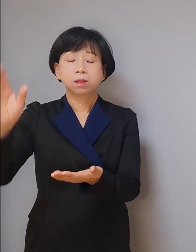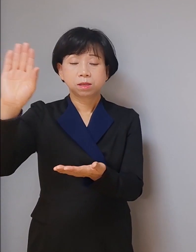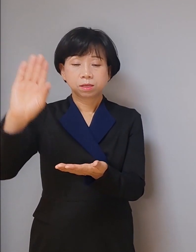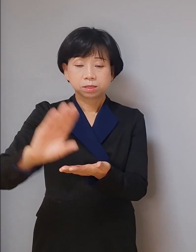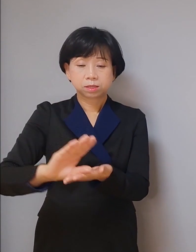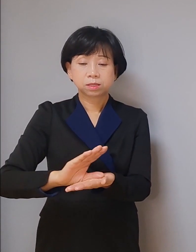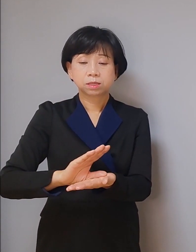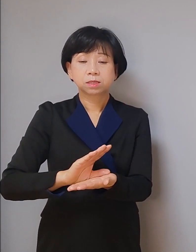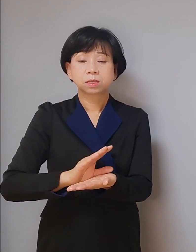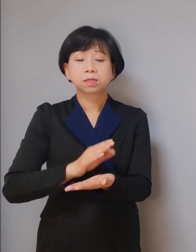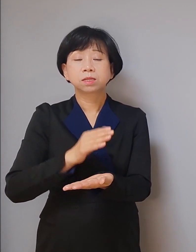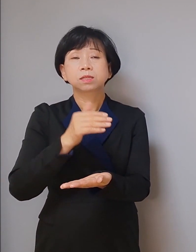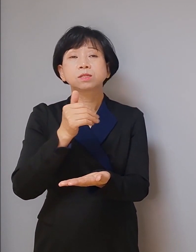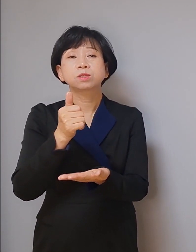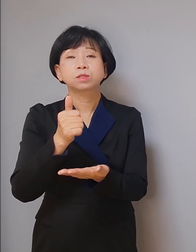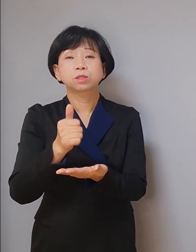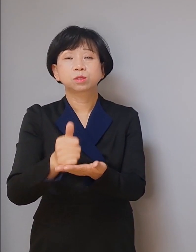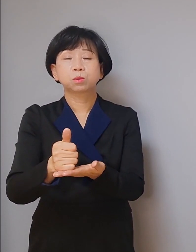받으소서.